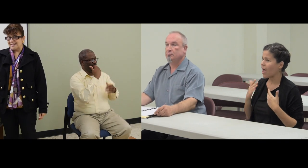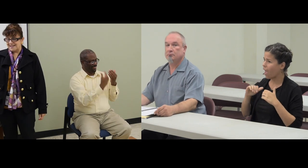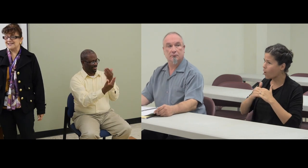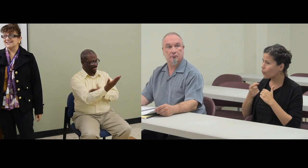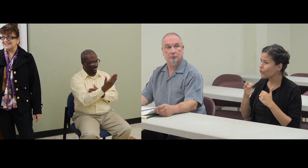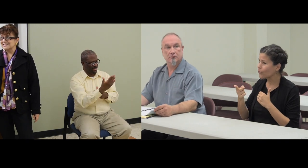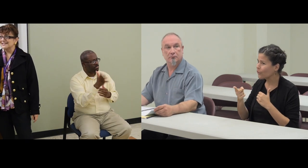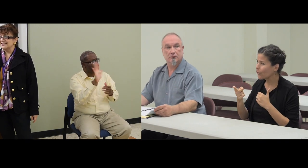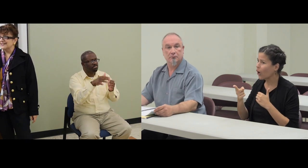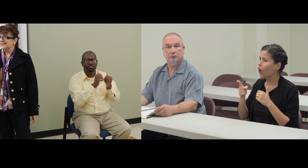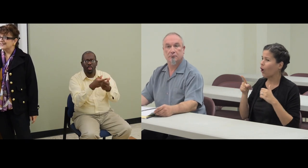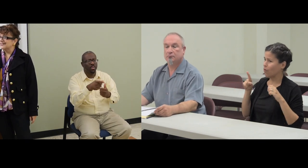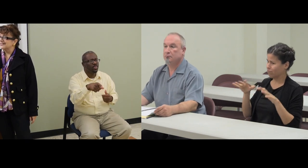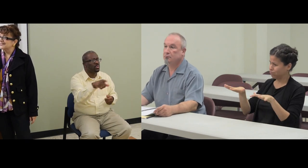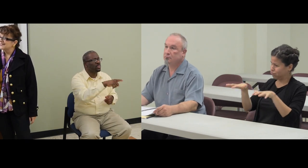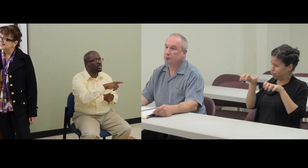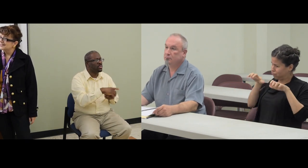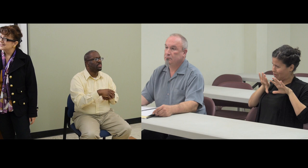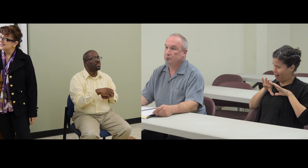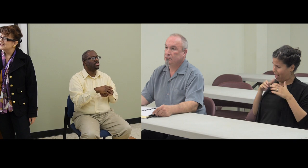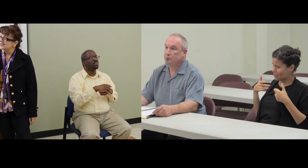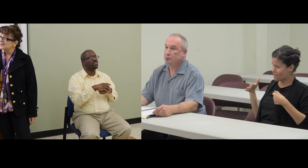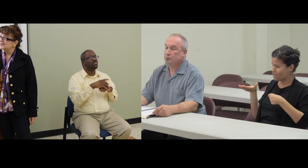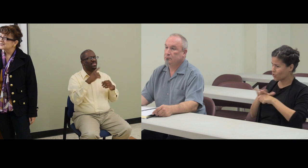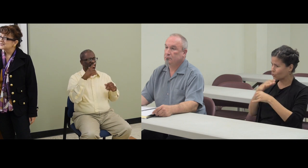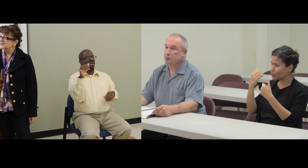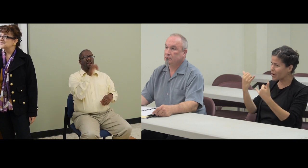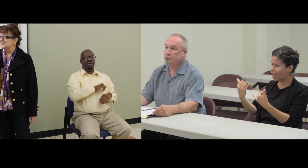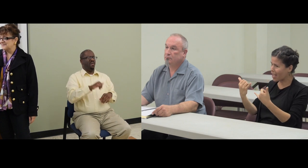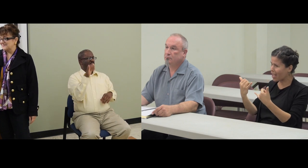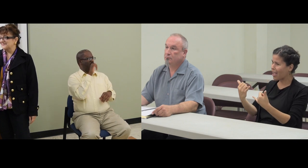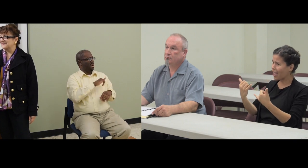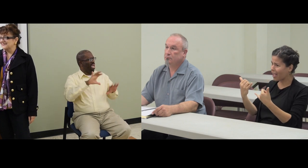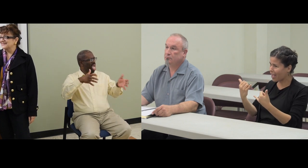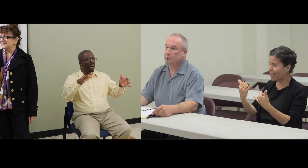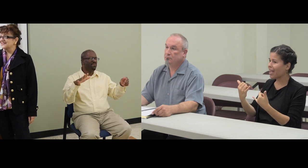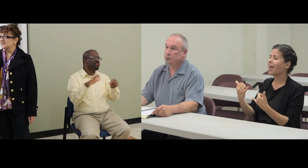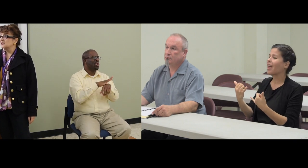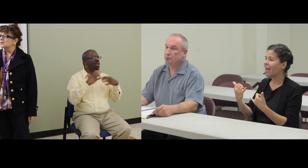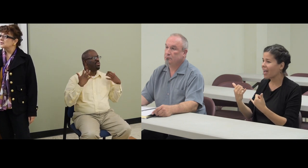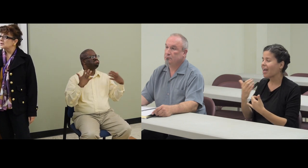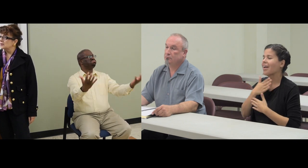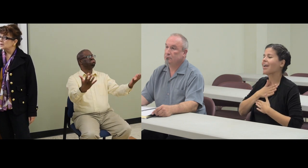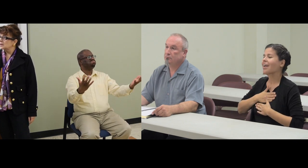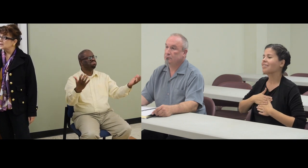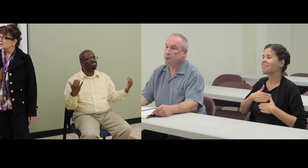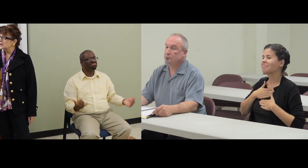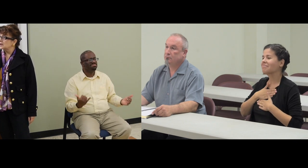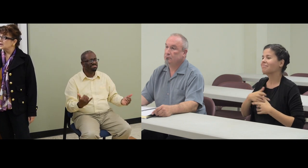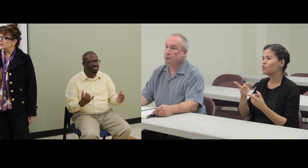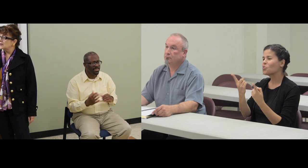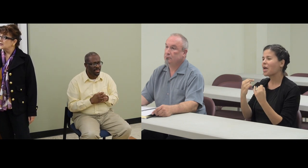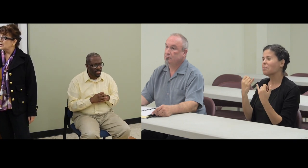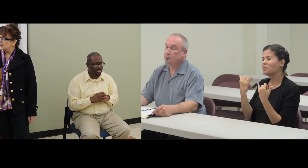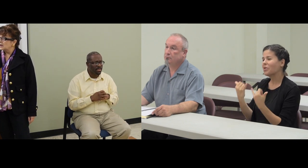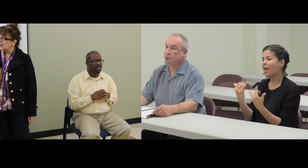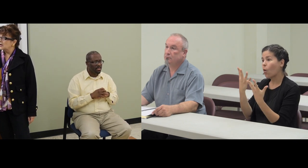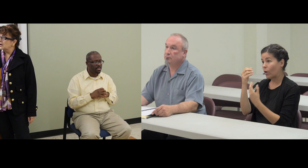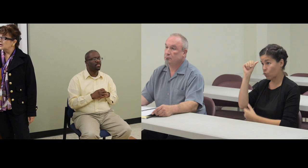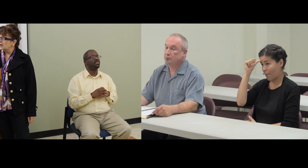y ese esfuerzo es decir yo antes bien en el agua qué